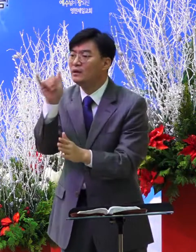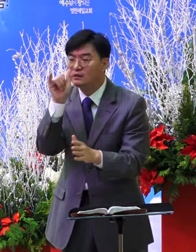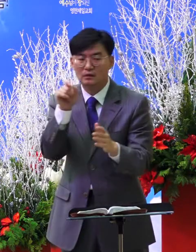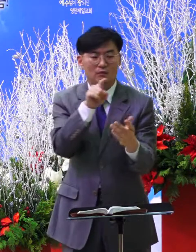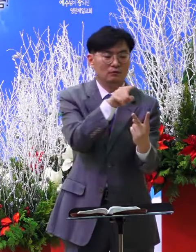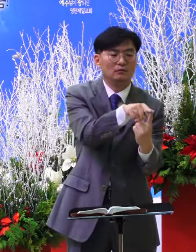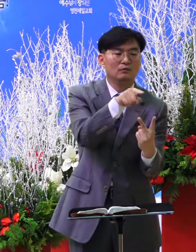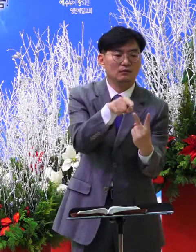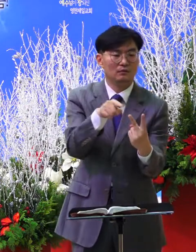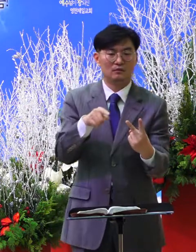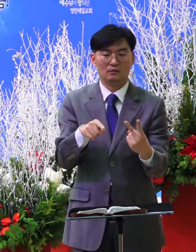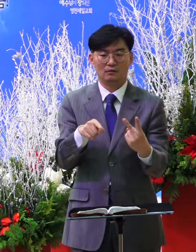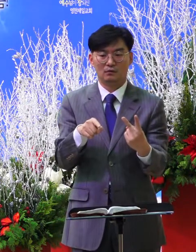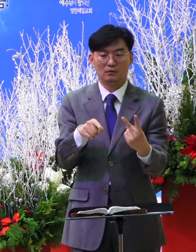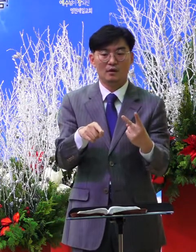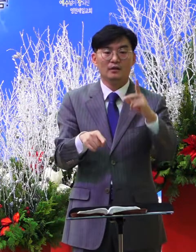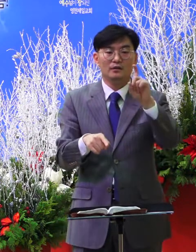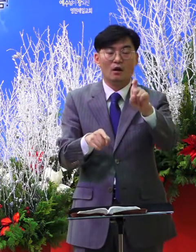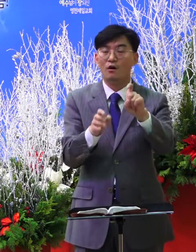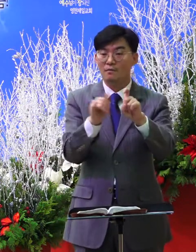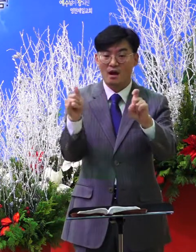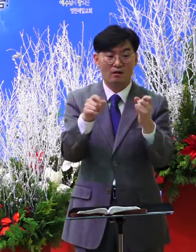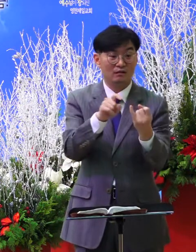있었던 사람들이었습니다.